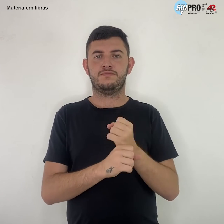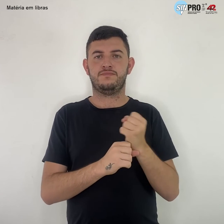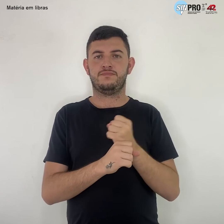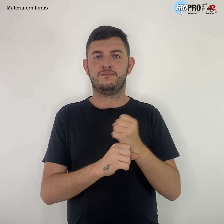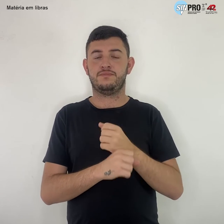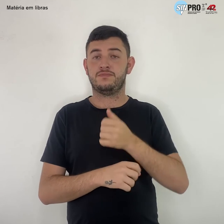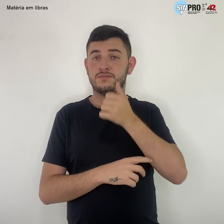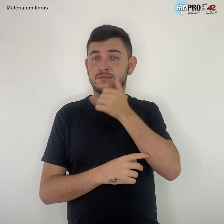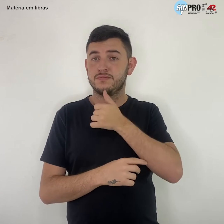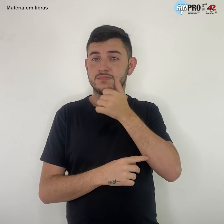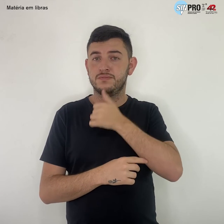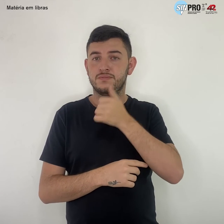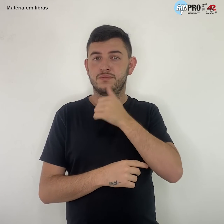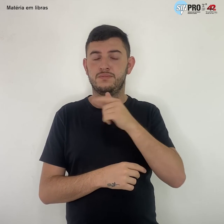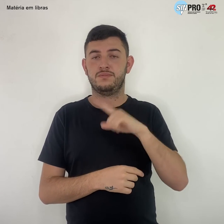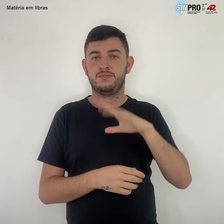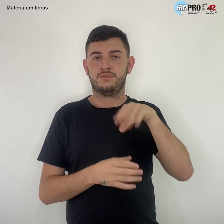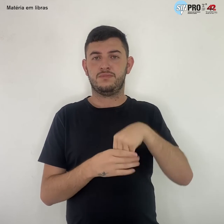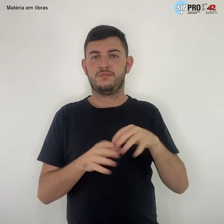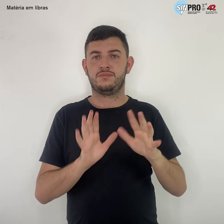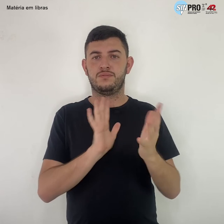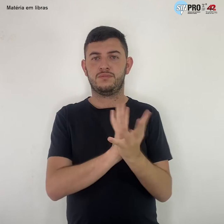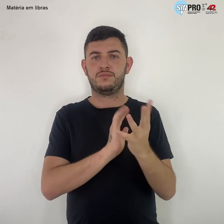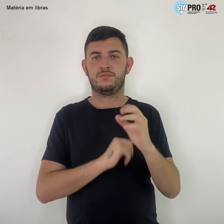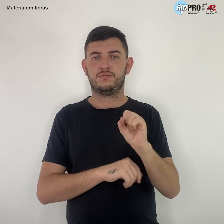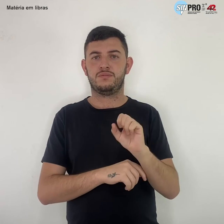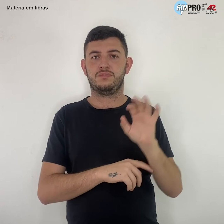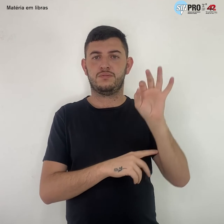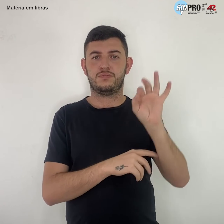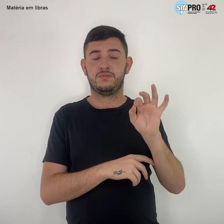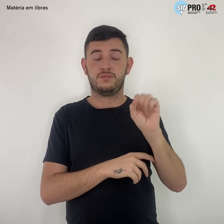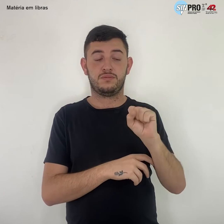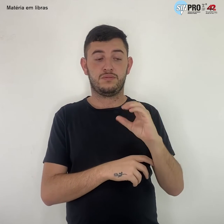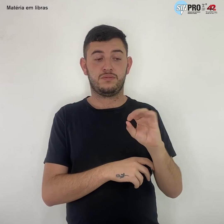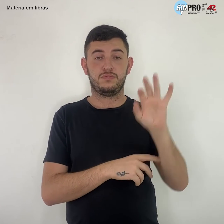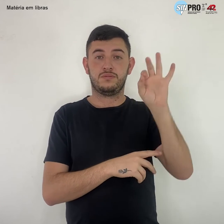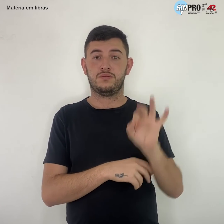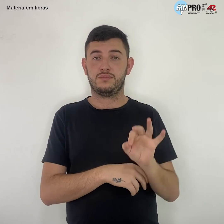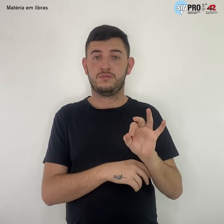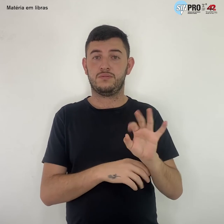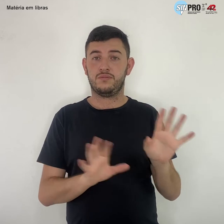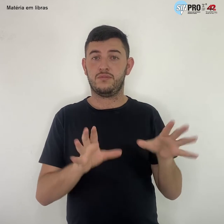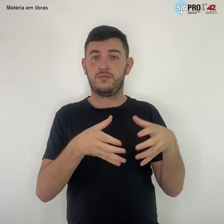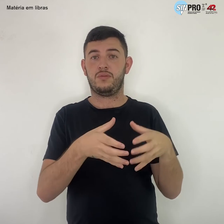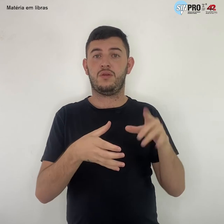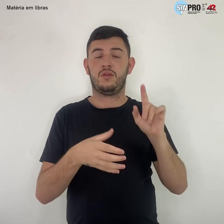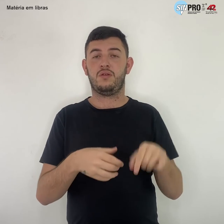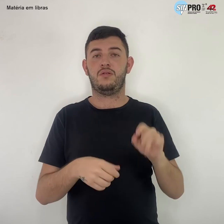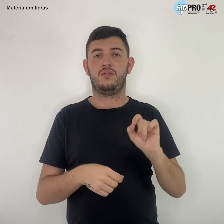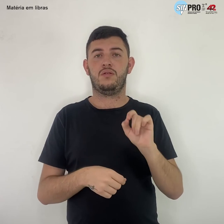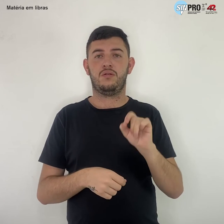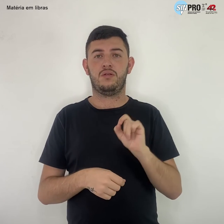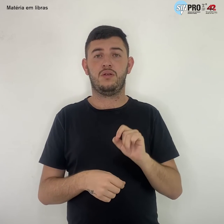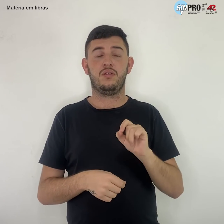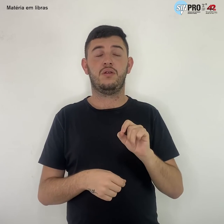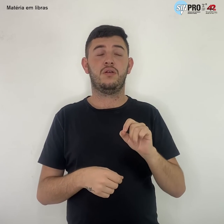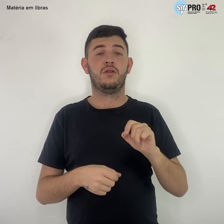mulheres compõem 80% da categoria do magistério de nível básico no país. A